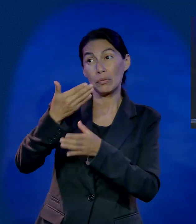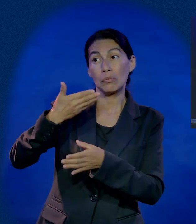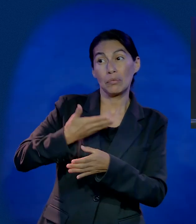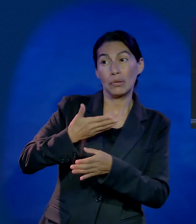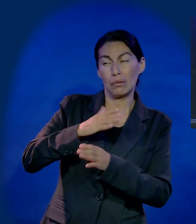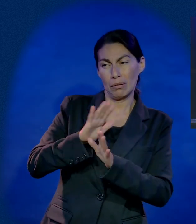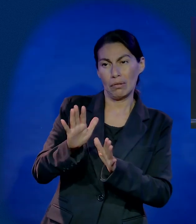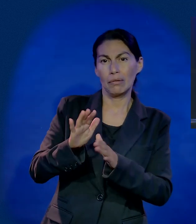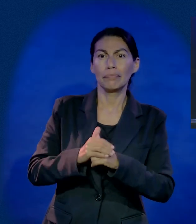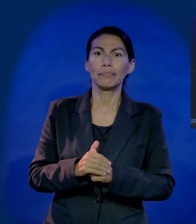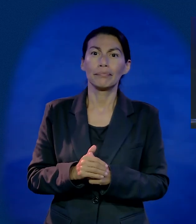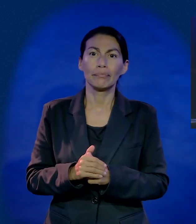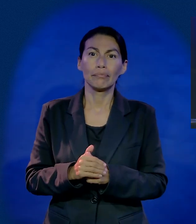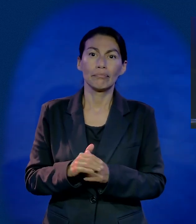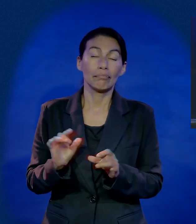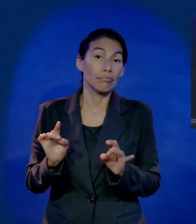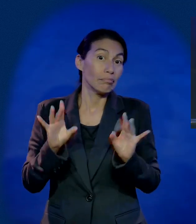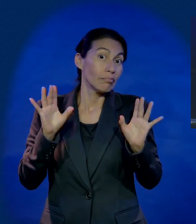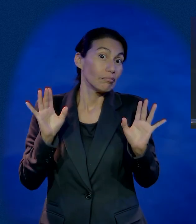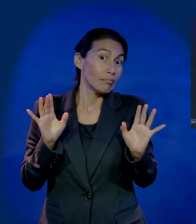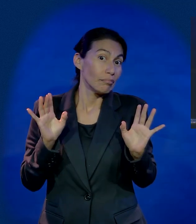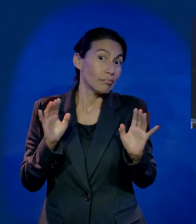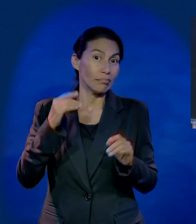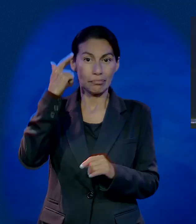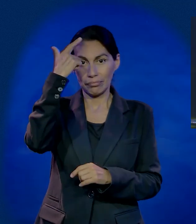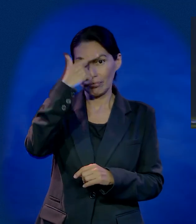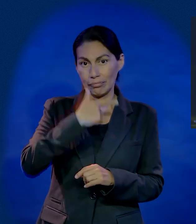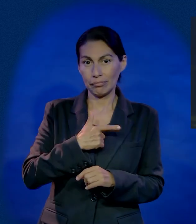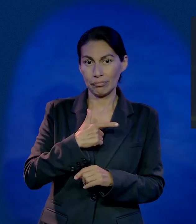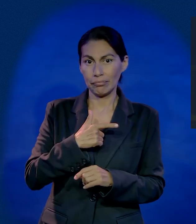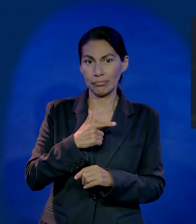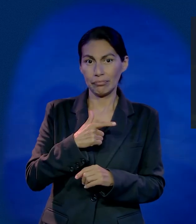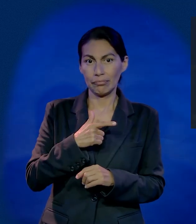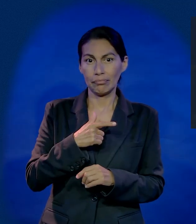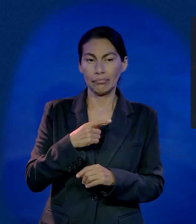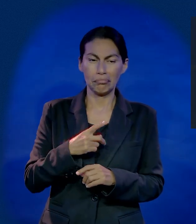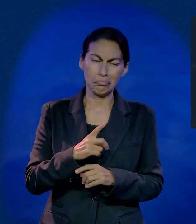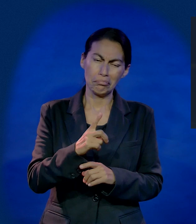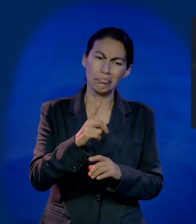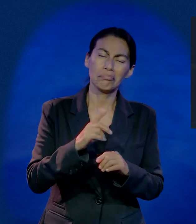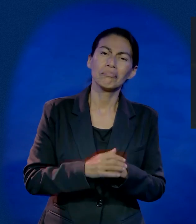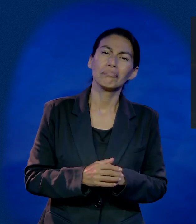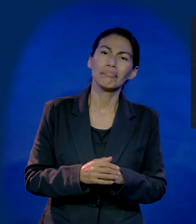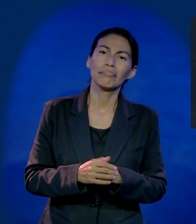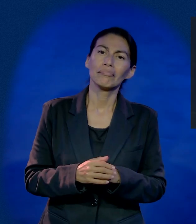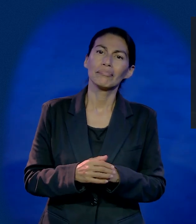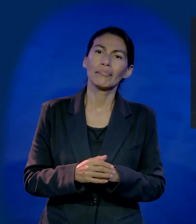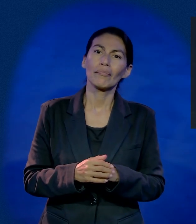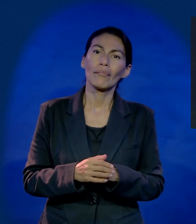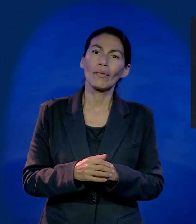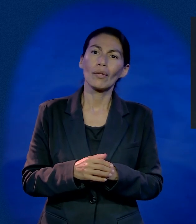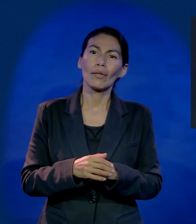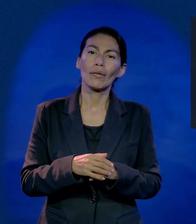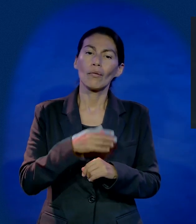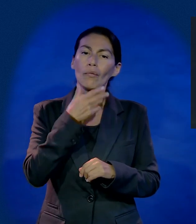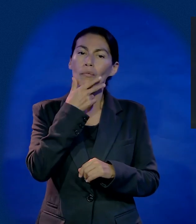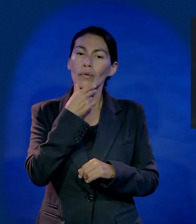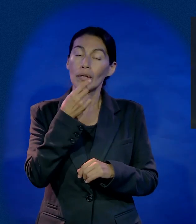Señor escucha. Y de repente, al salir una de estas noches, el muchacho le dice a usted,